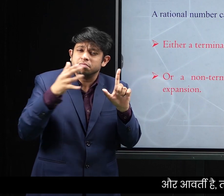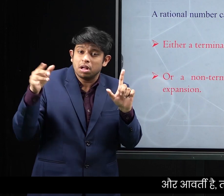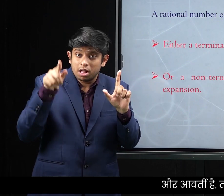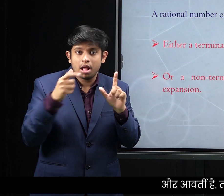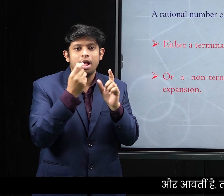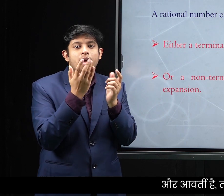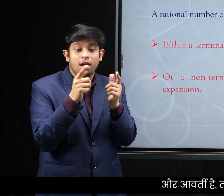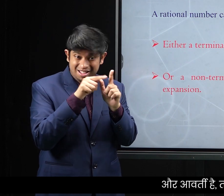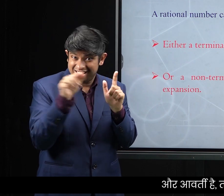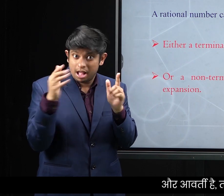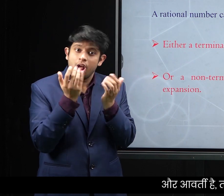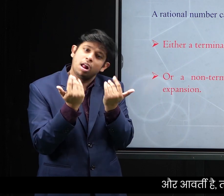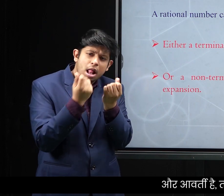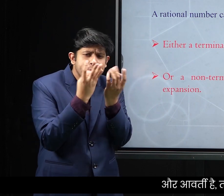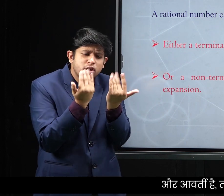है तो संख्या तर्कसंगत है।